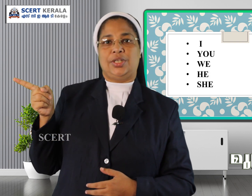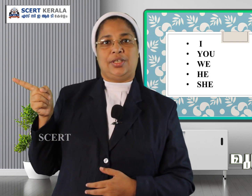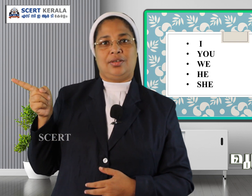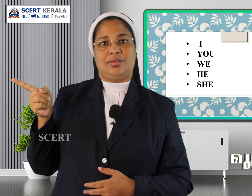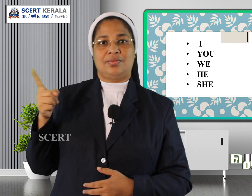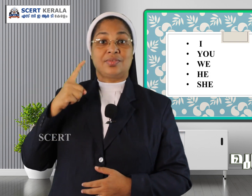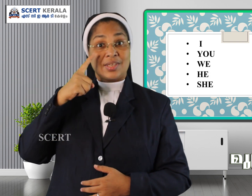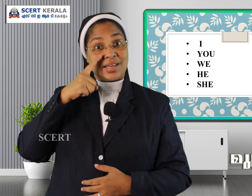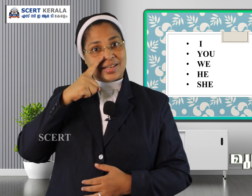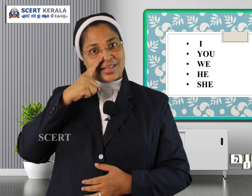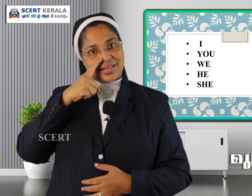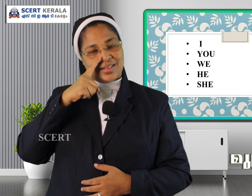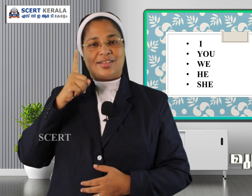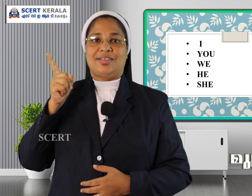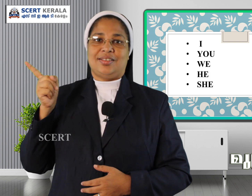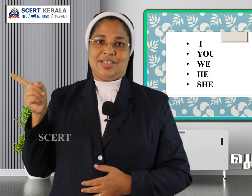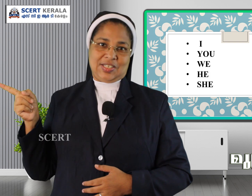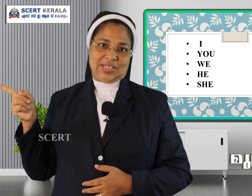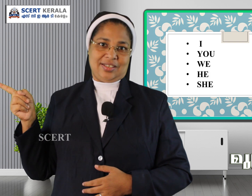ചെയ്യുക, ഷീ,